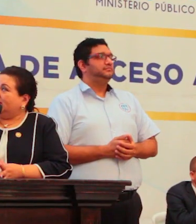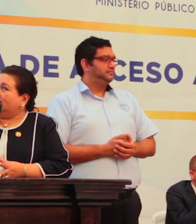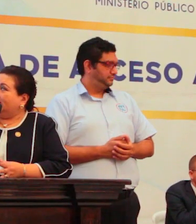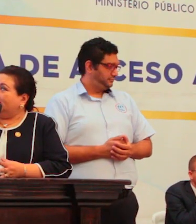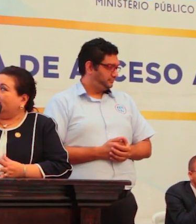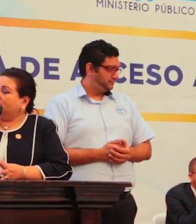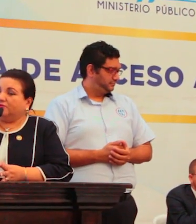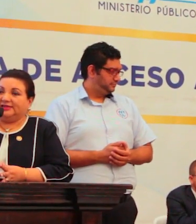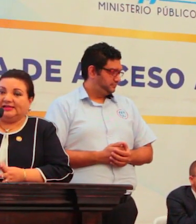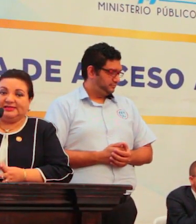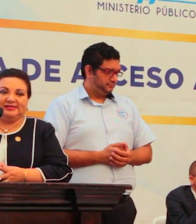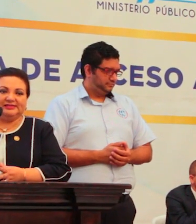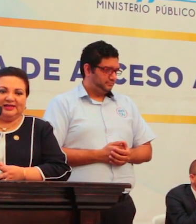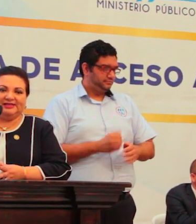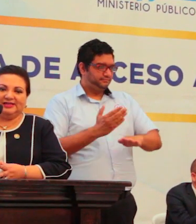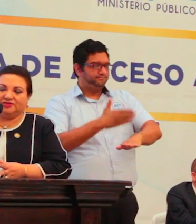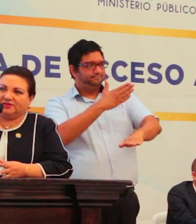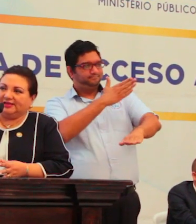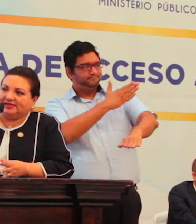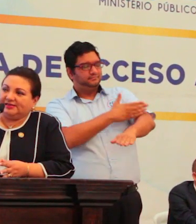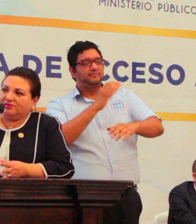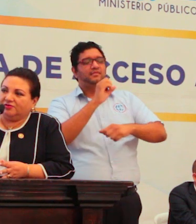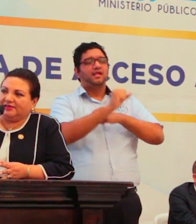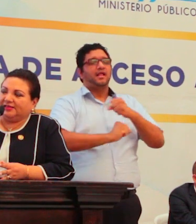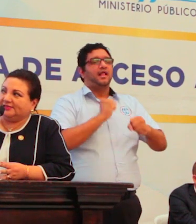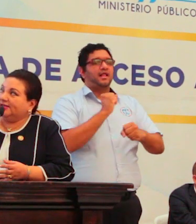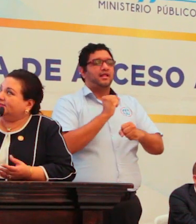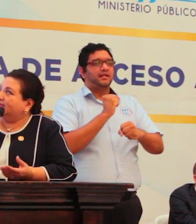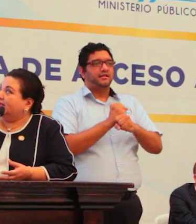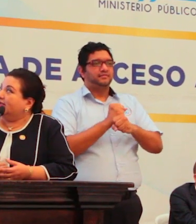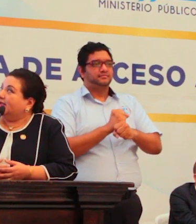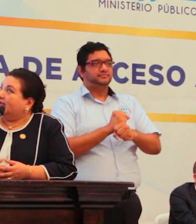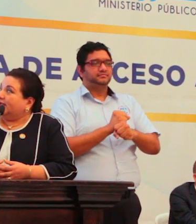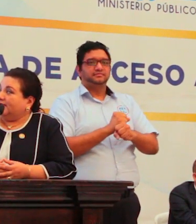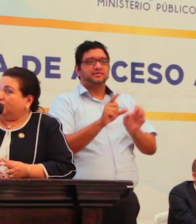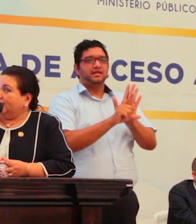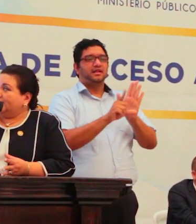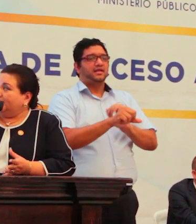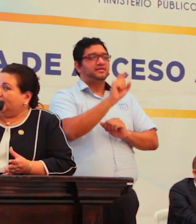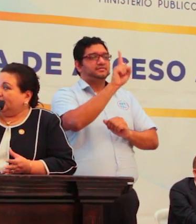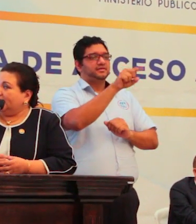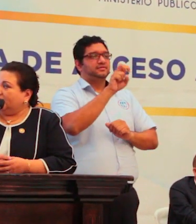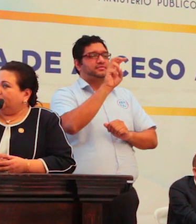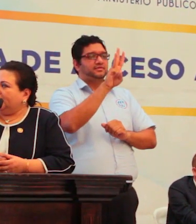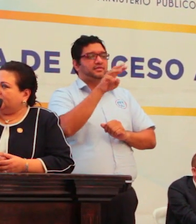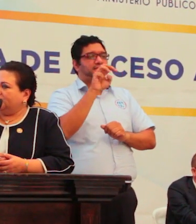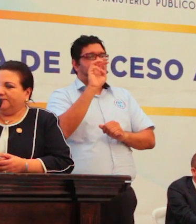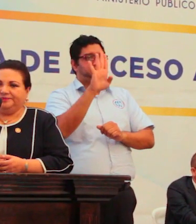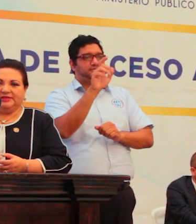Tenemos desde el año 96 la ley 135/96, que incluye también